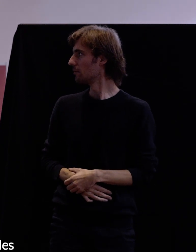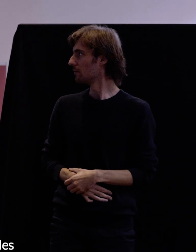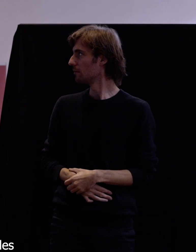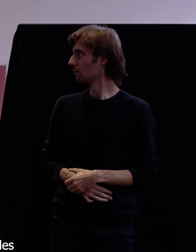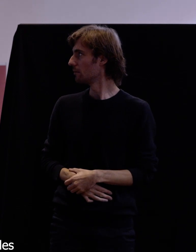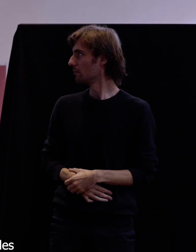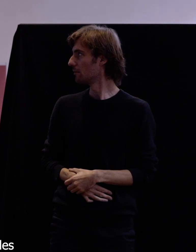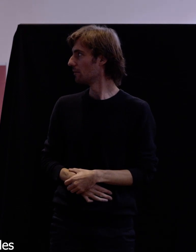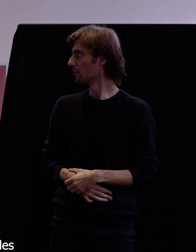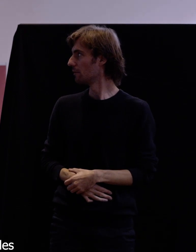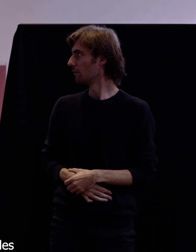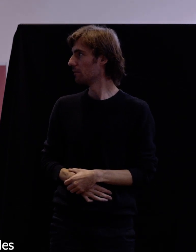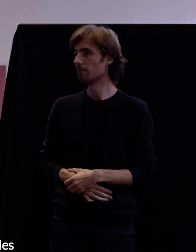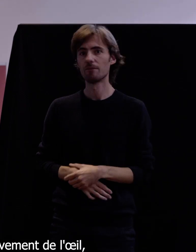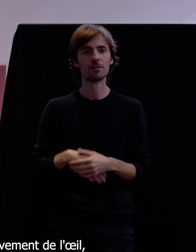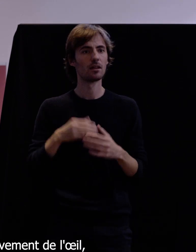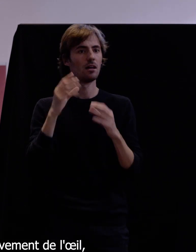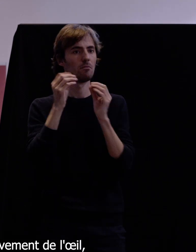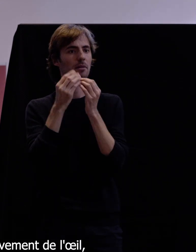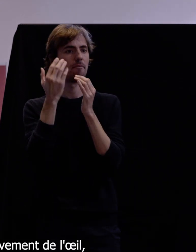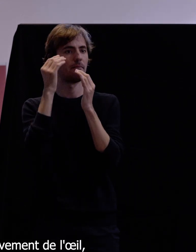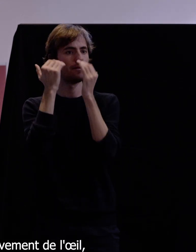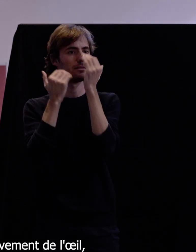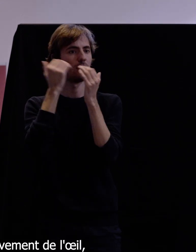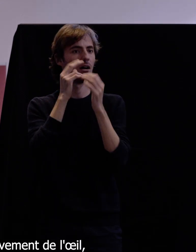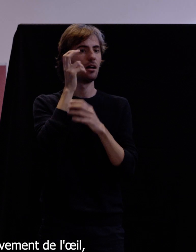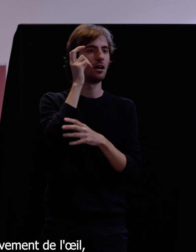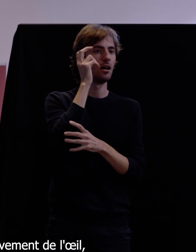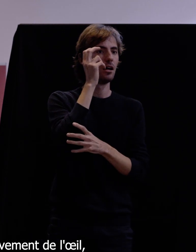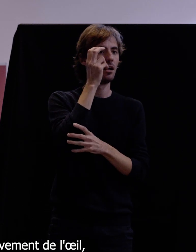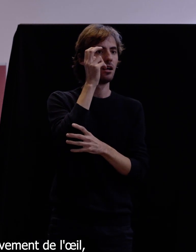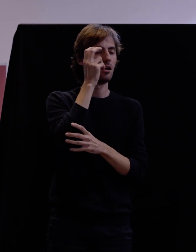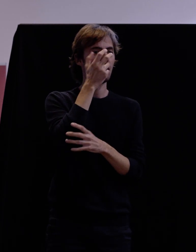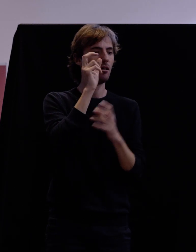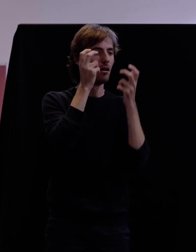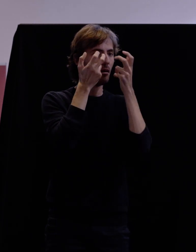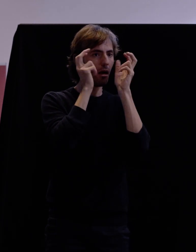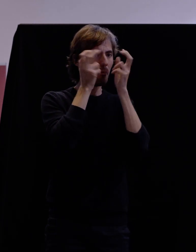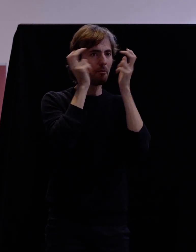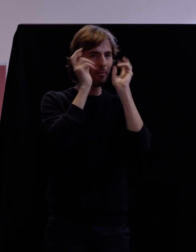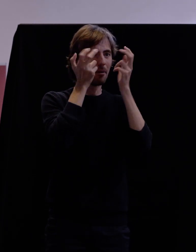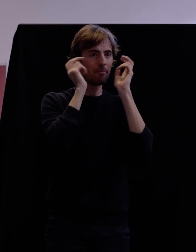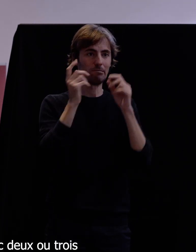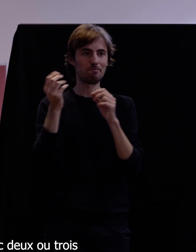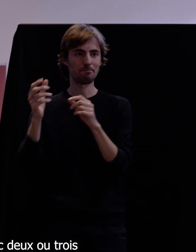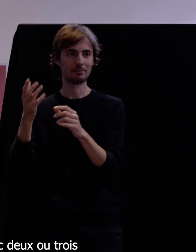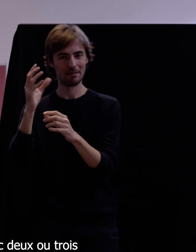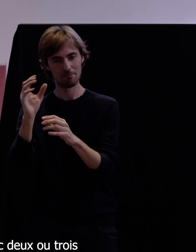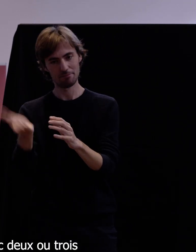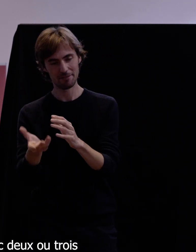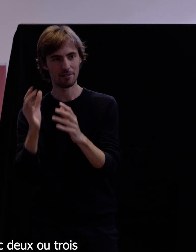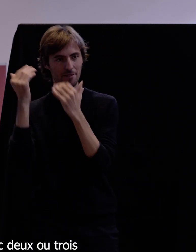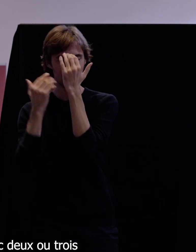Voilà. Chez les enfants qui ont une atteinte vestibulaire, il n'y a pas ce mouvement de l'œil, cette espèce de saccade qu'on voit apparaître. Donc, en